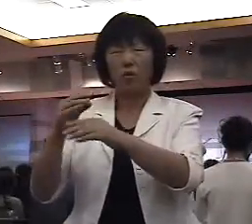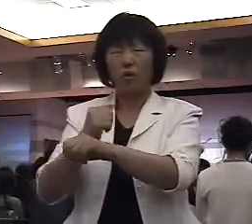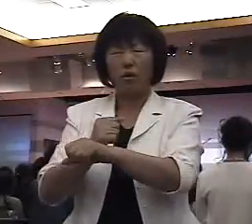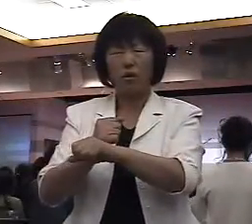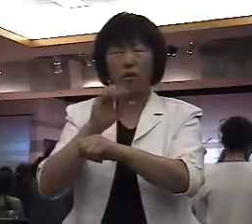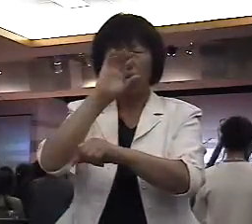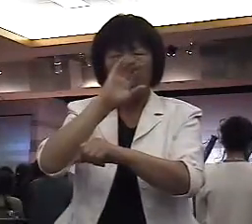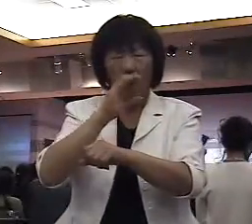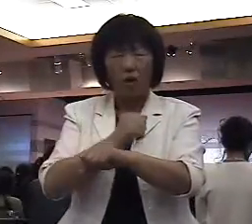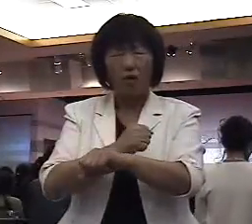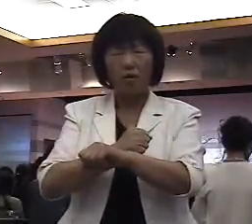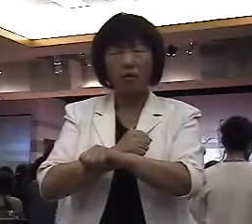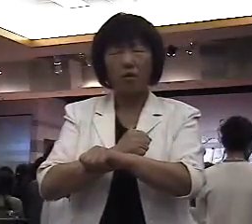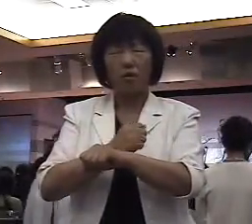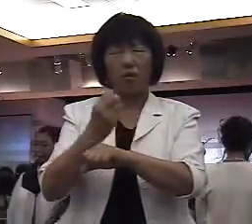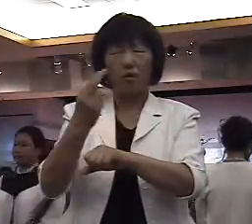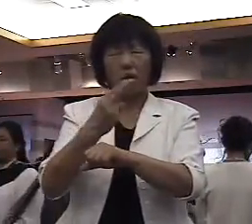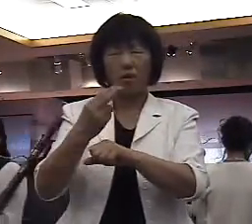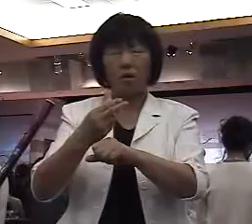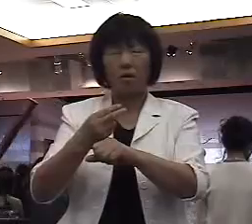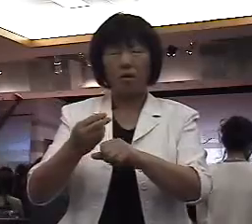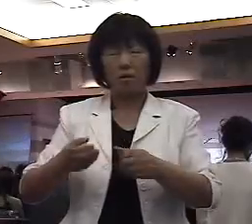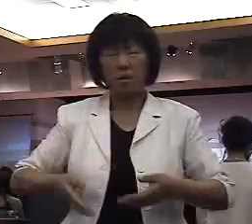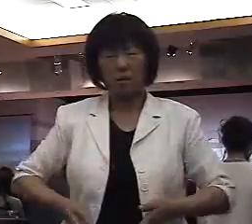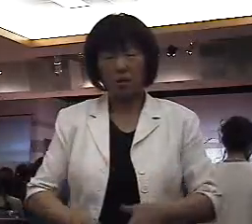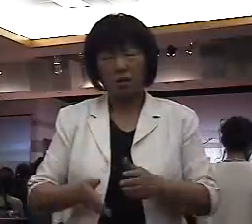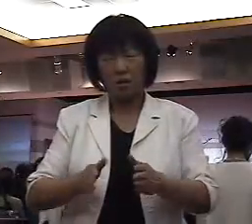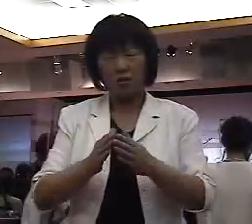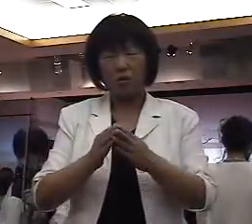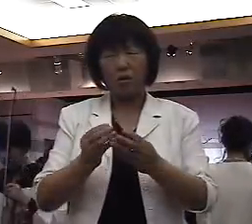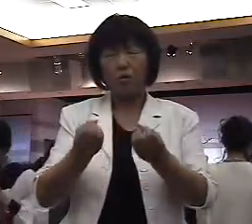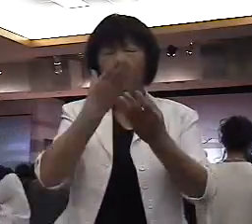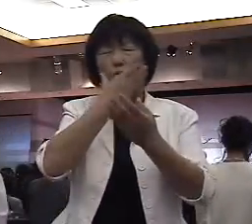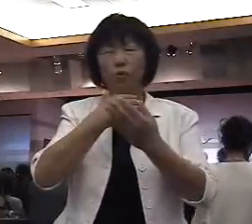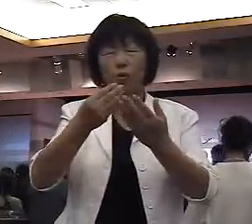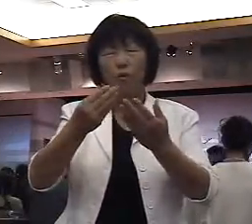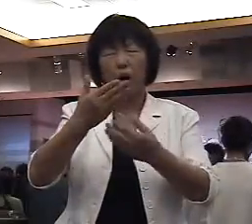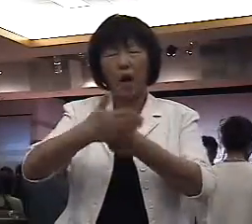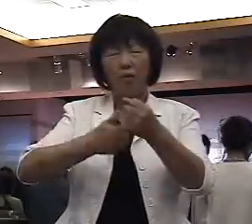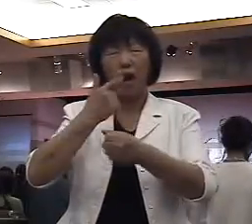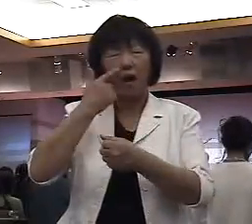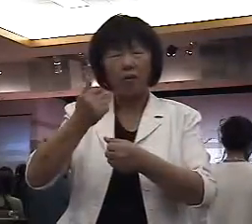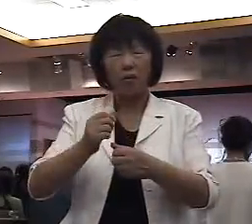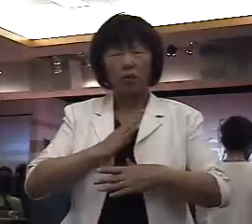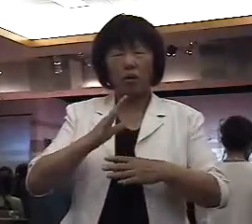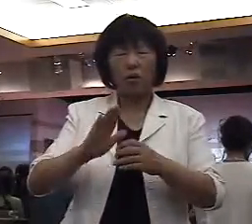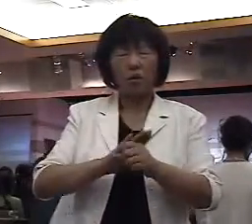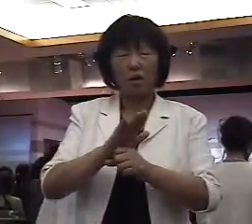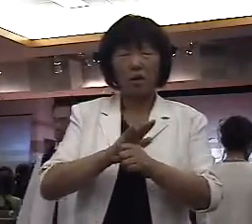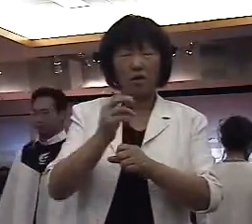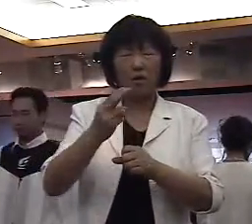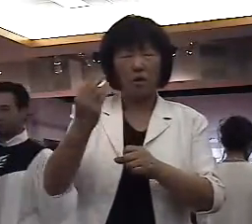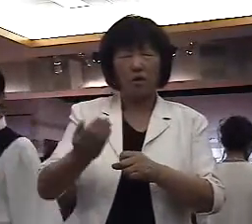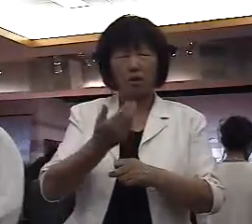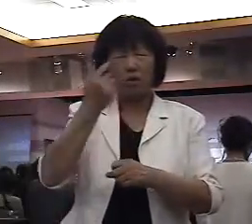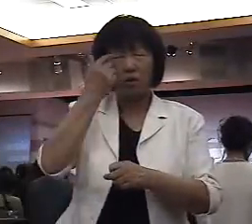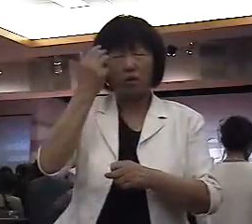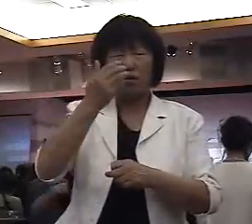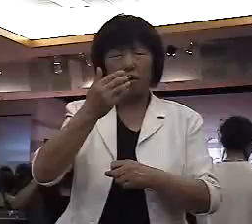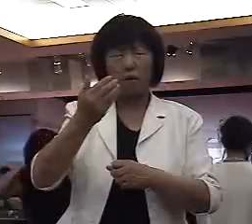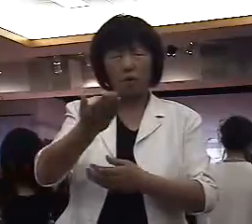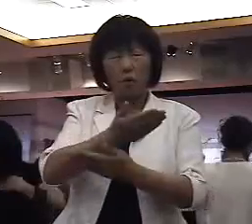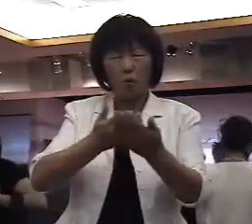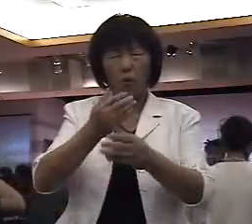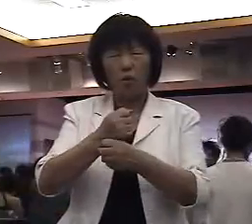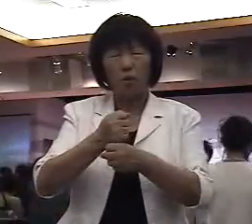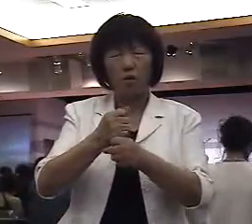위해 훈련하시고 재생산할 수 있는 축복을 주신 하나님 아버지의 그 놀라우신 사랑과 성령님의